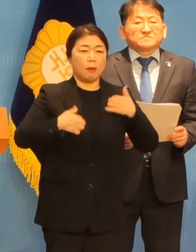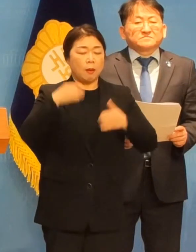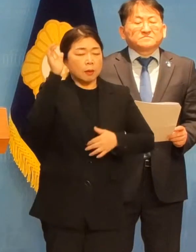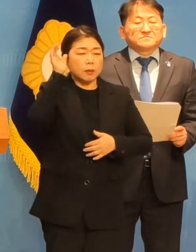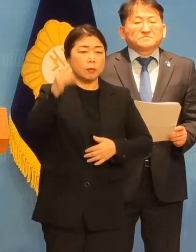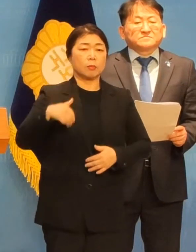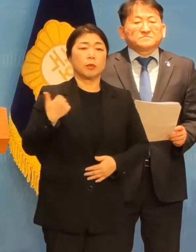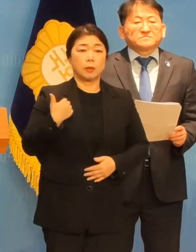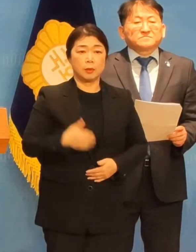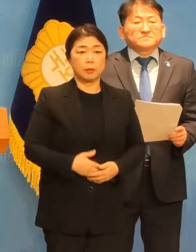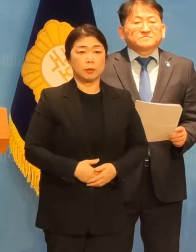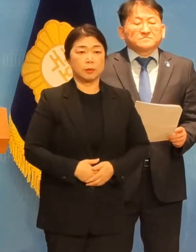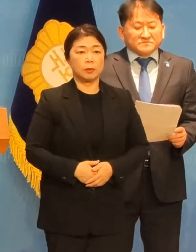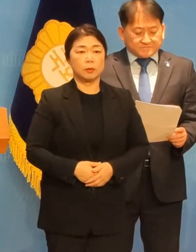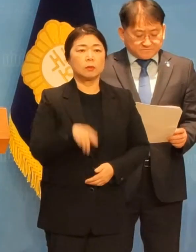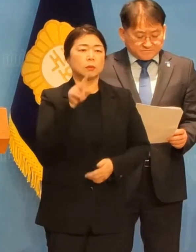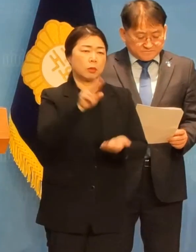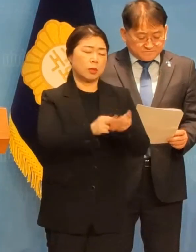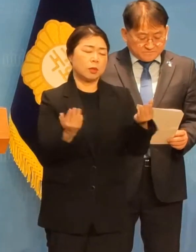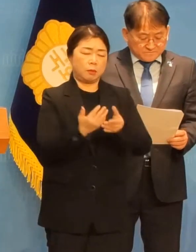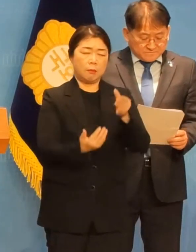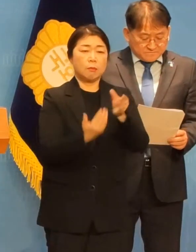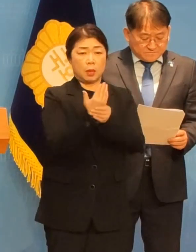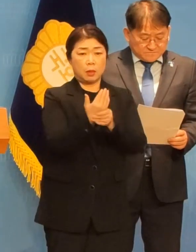이런 사태는 막아야 합니다.